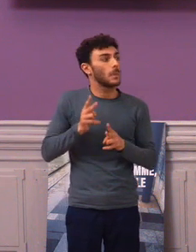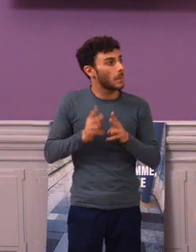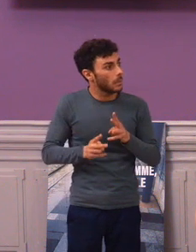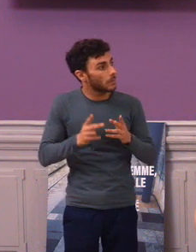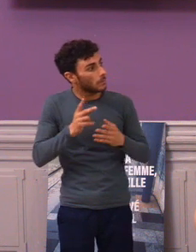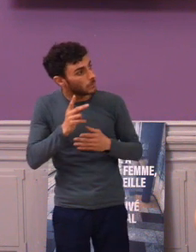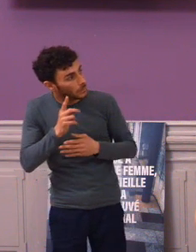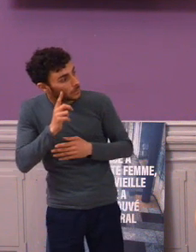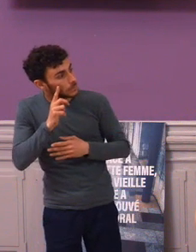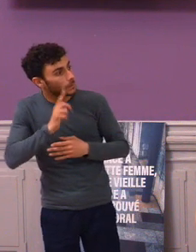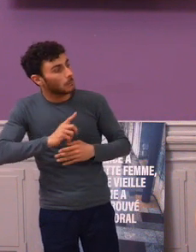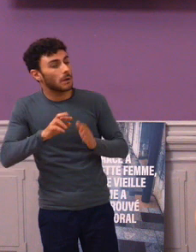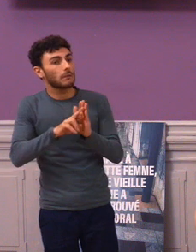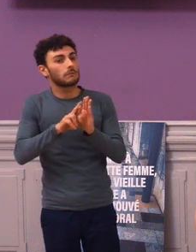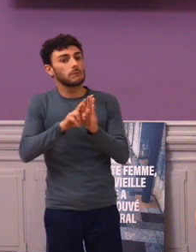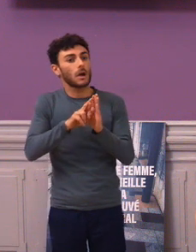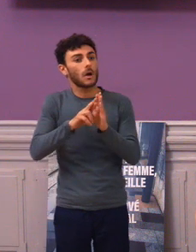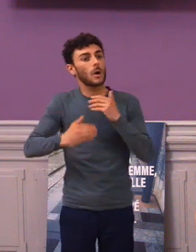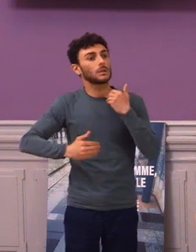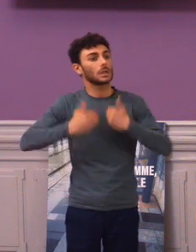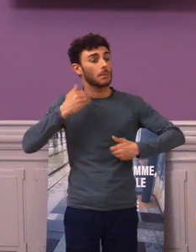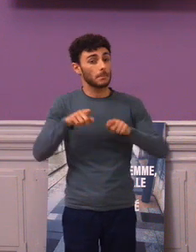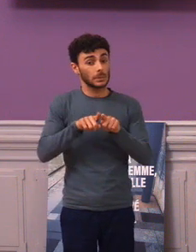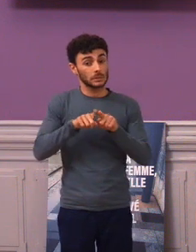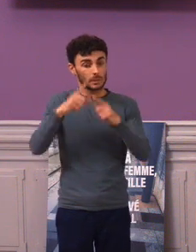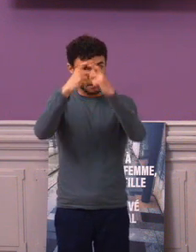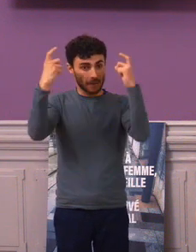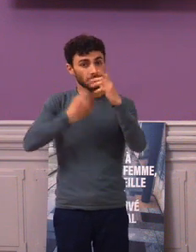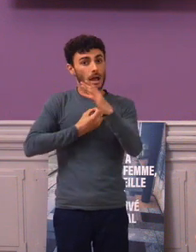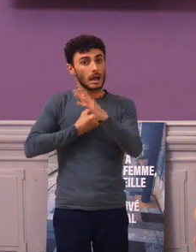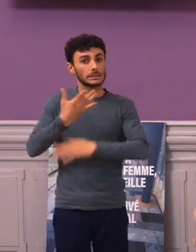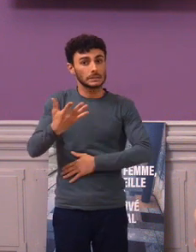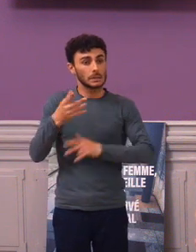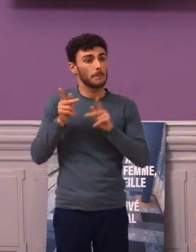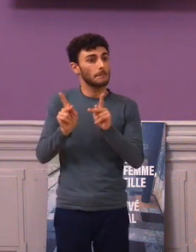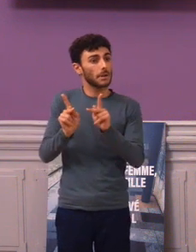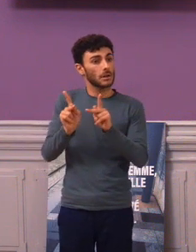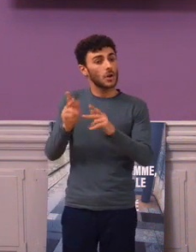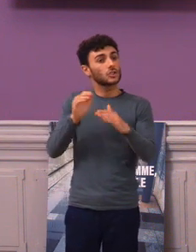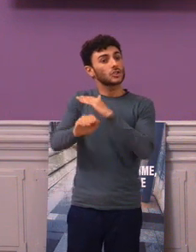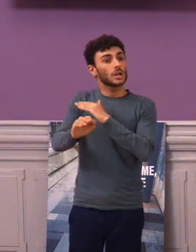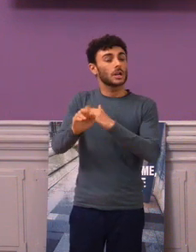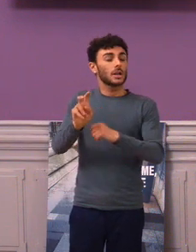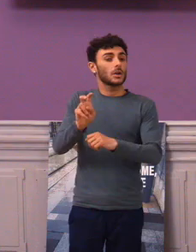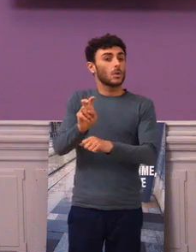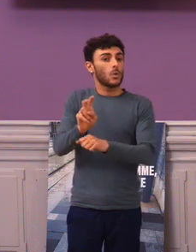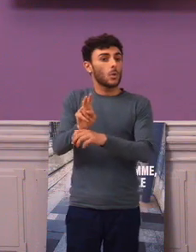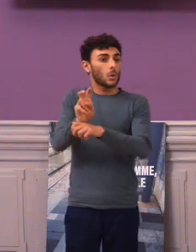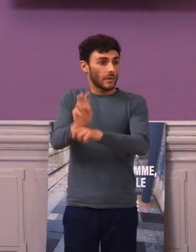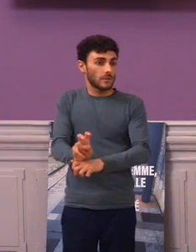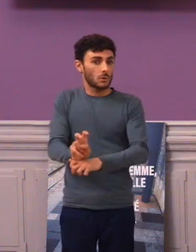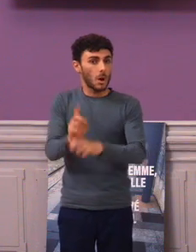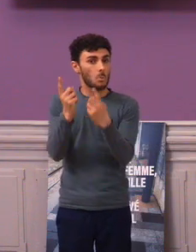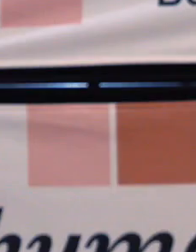réfère en handicap mais qui est aussi artiste pédagogue au CRM au Conservatoire Régional pardon conservatoire